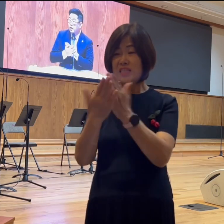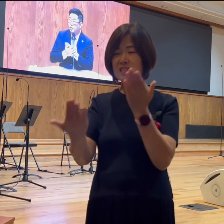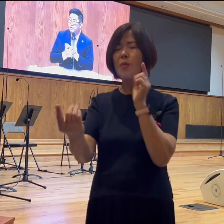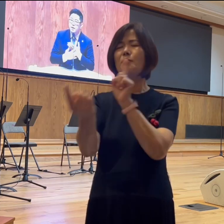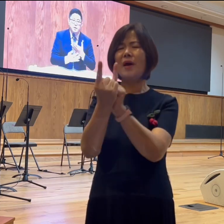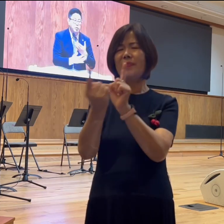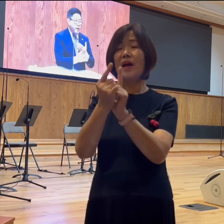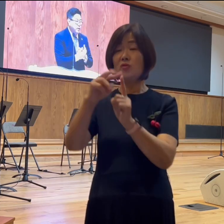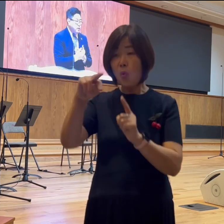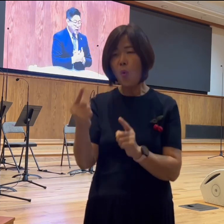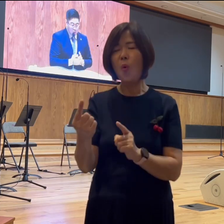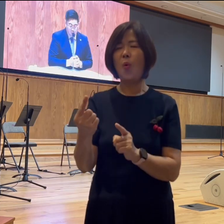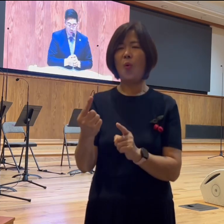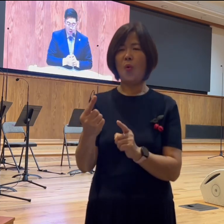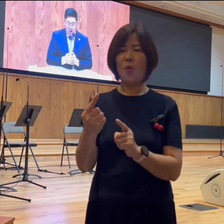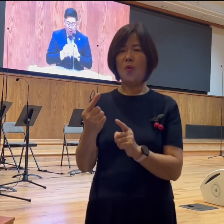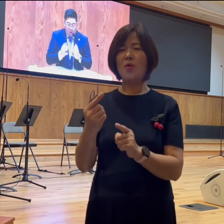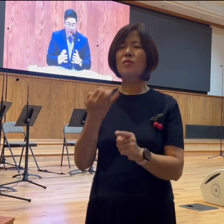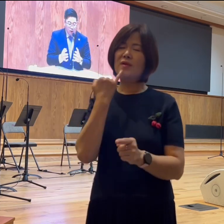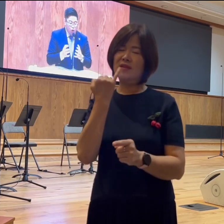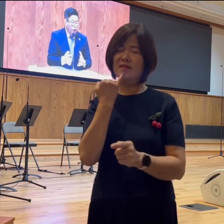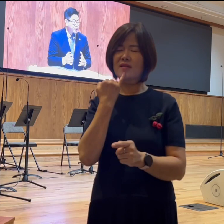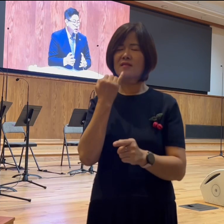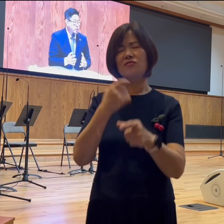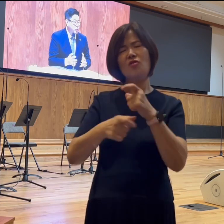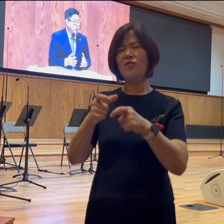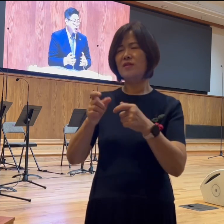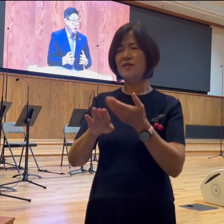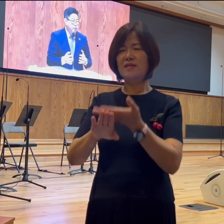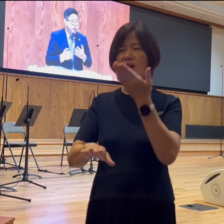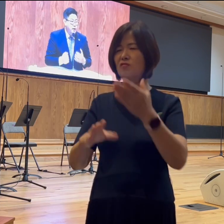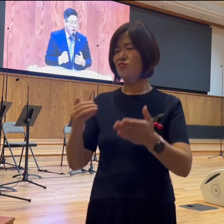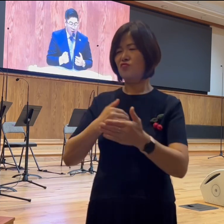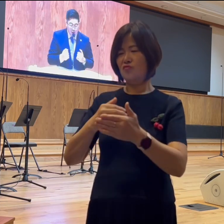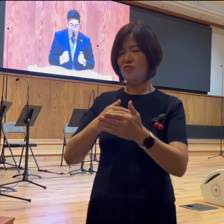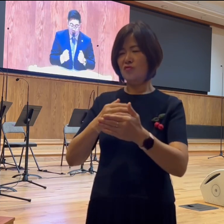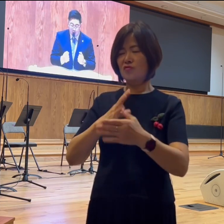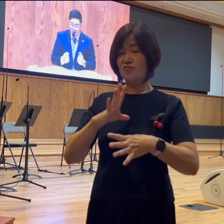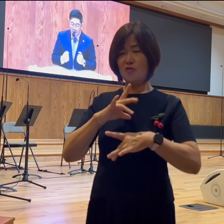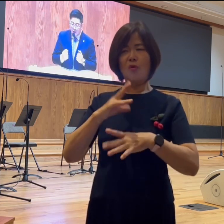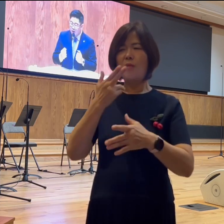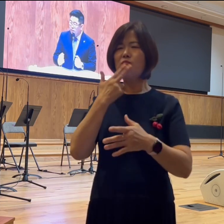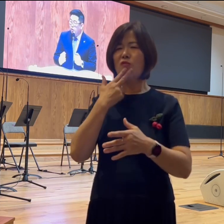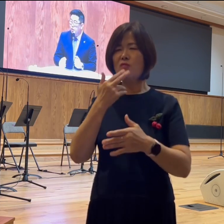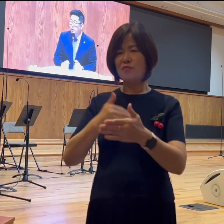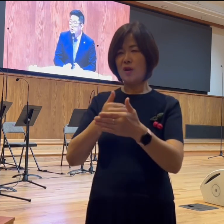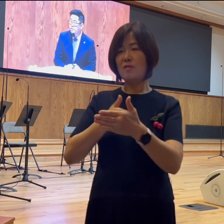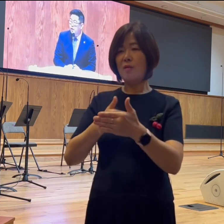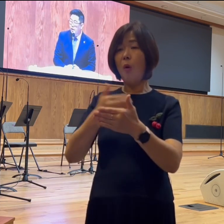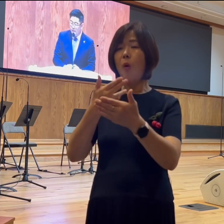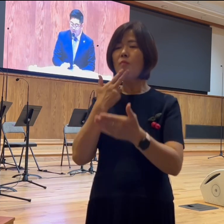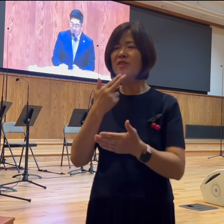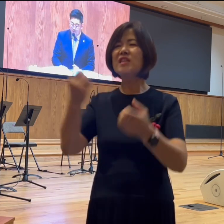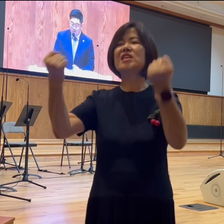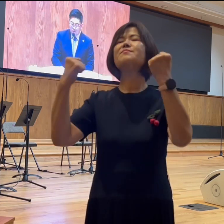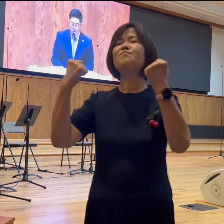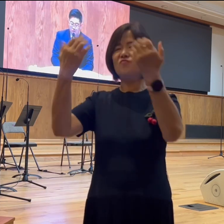해도, 실제로 만난다 해도 더 이상 두렵지 않고 불안하게 되지 않는 힘을 얻는 것입니다.